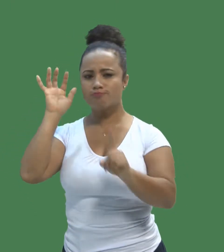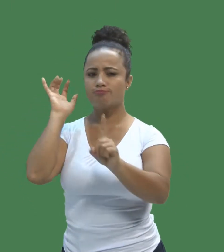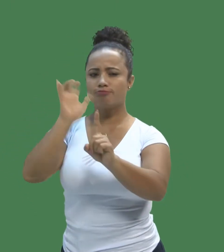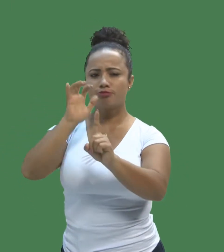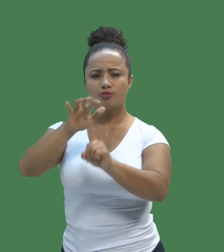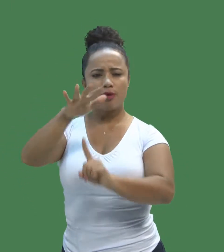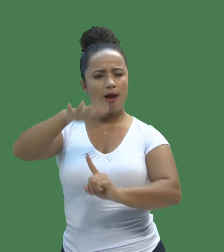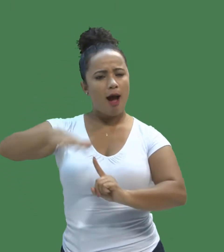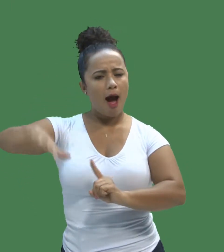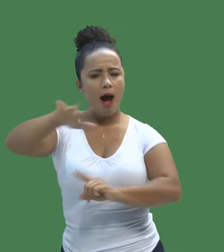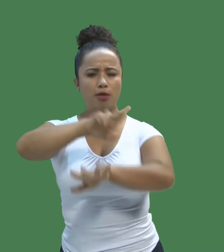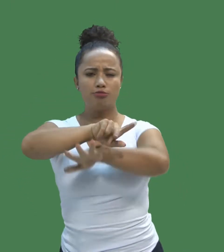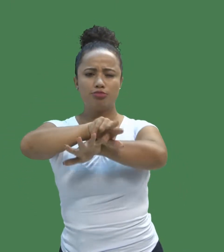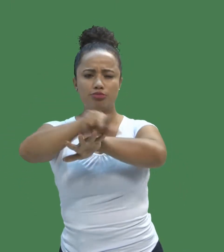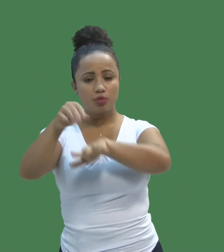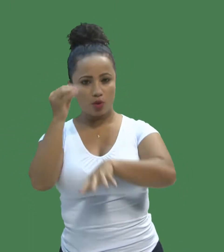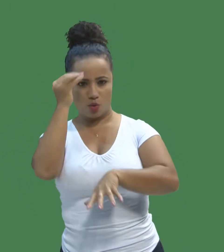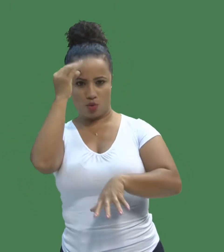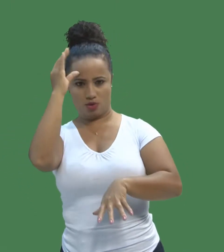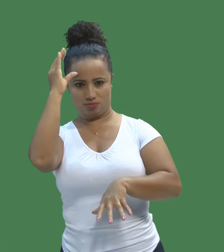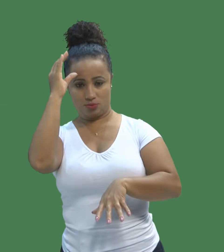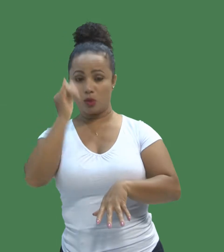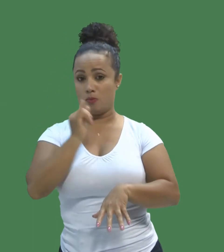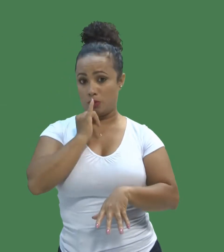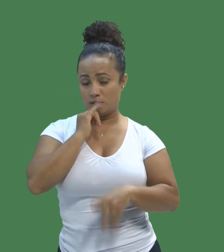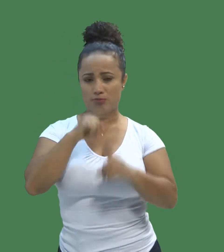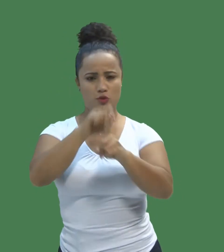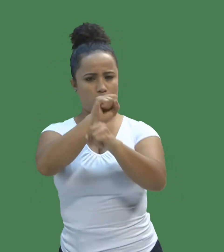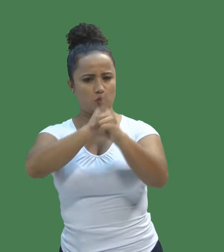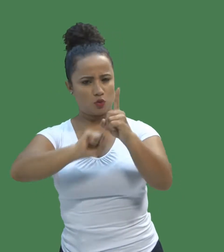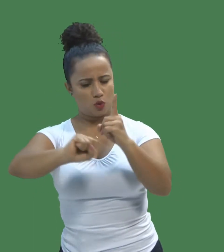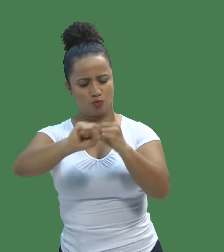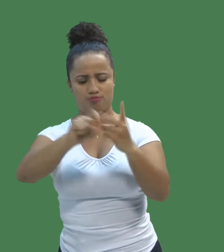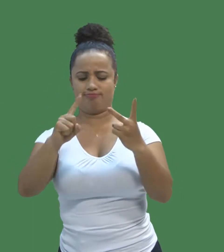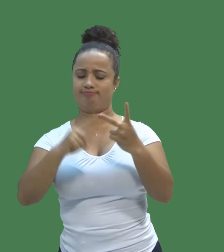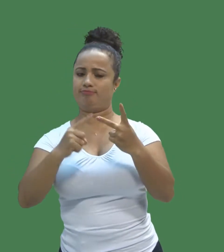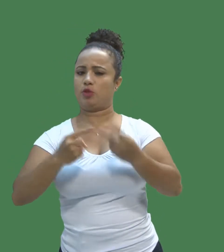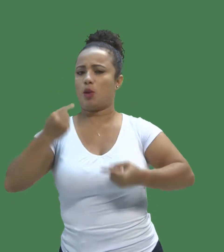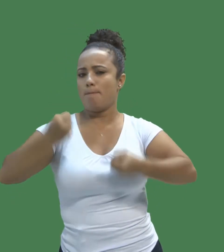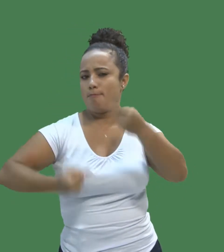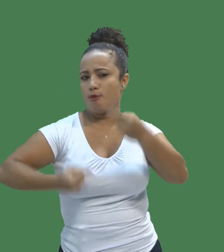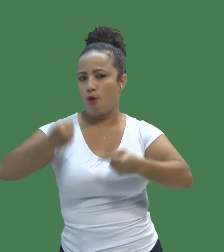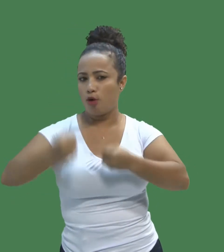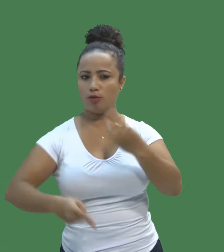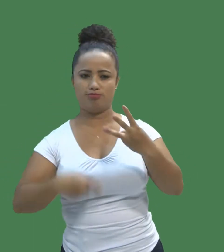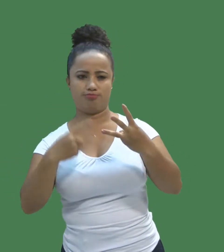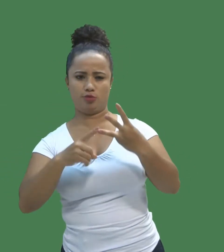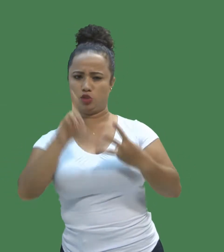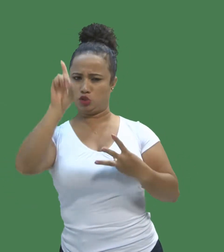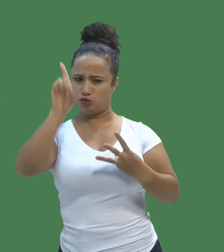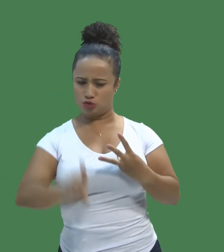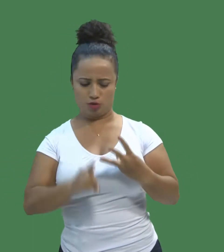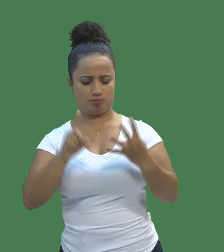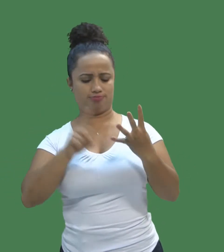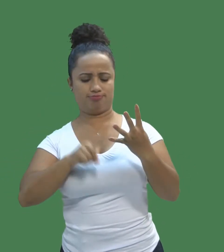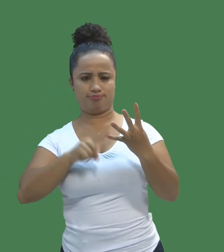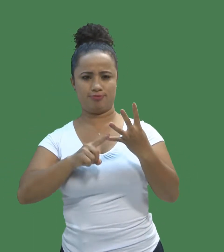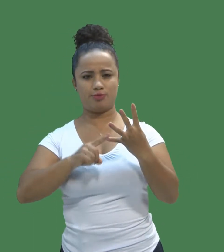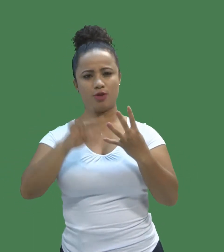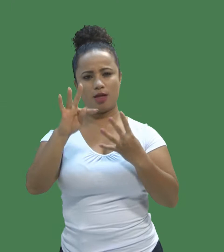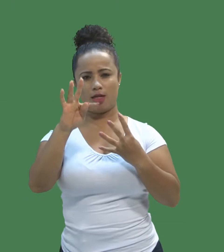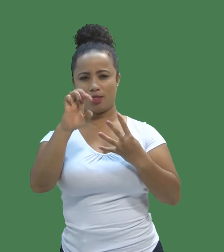sociologia, política, direito, teologia, filosofia,